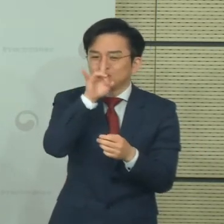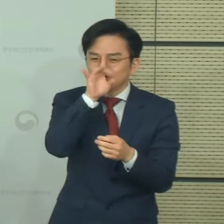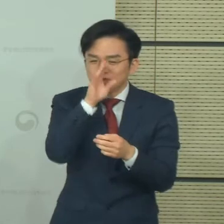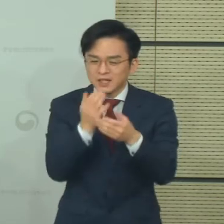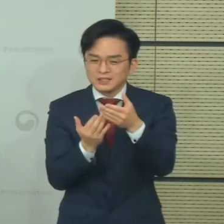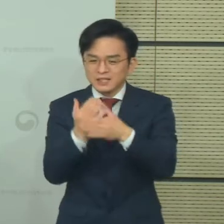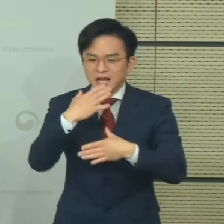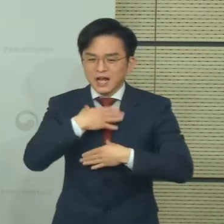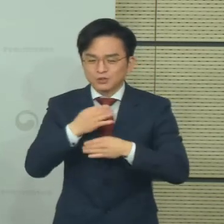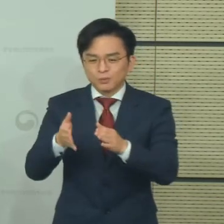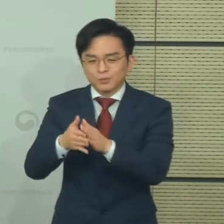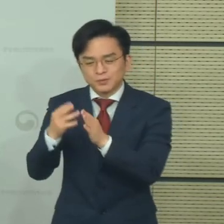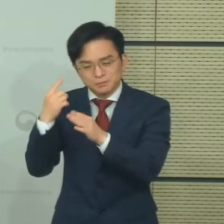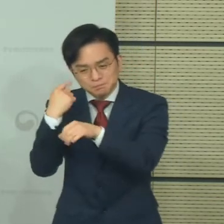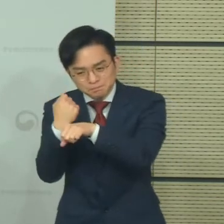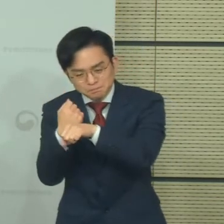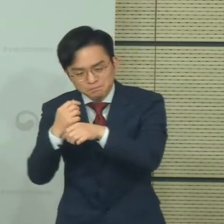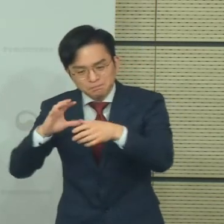금융위 그다음에